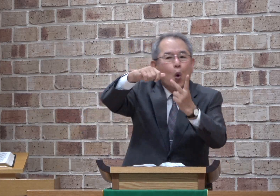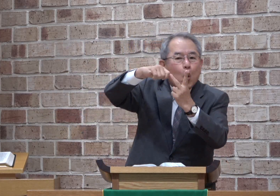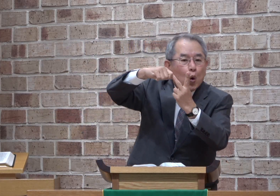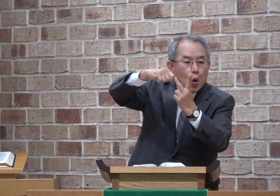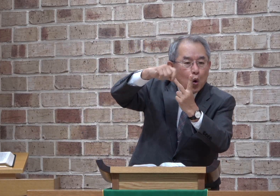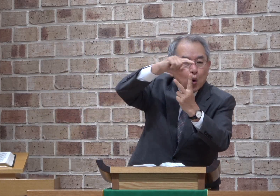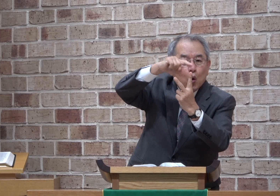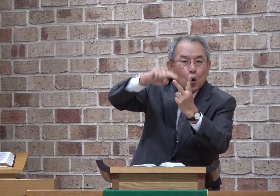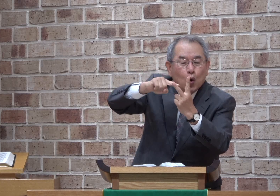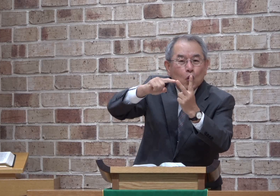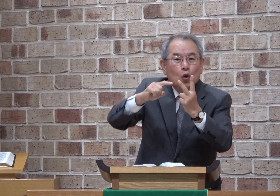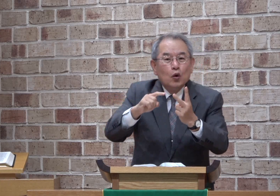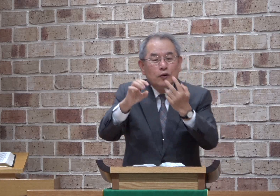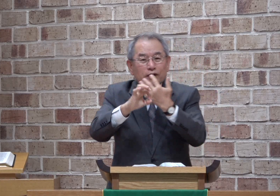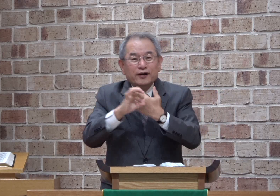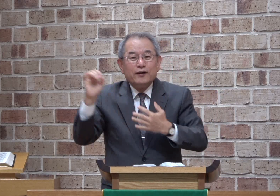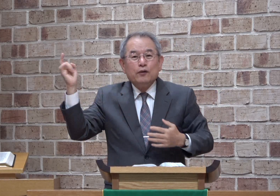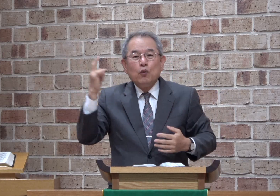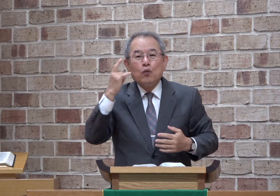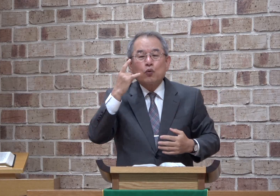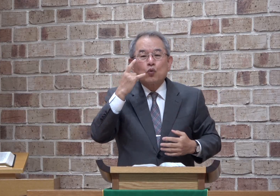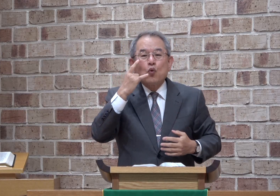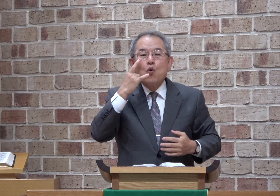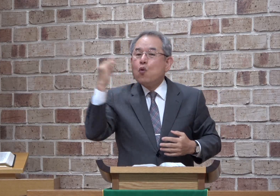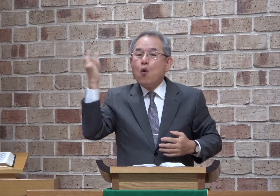막 이상한 행동을 괴력을 보이고요.